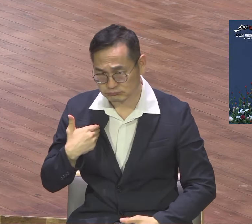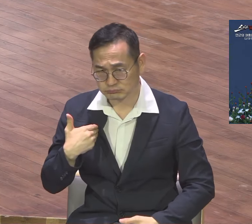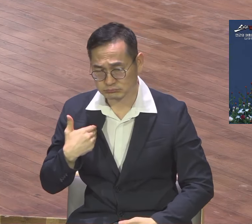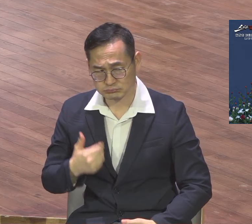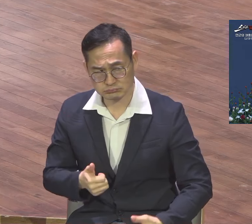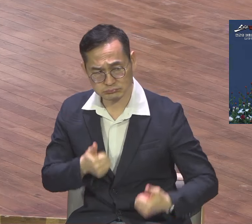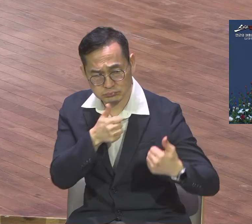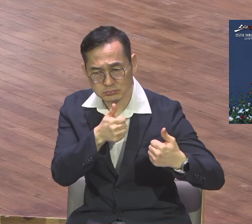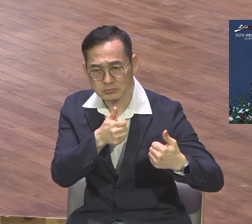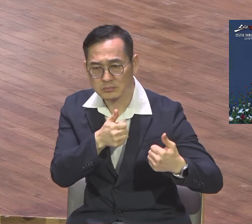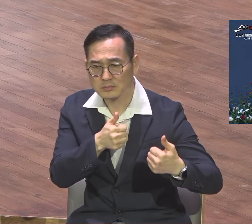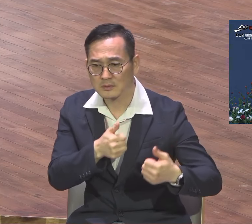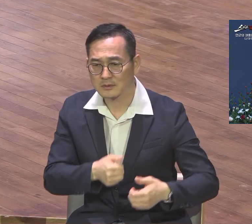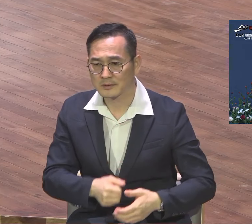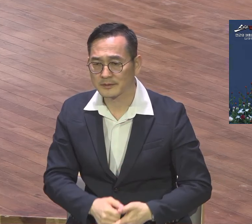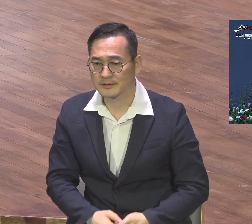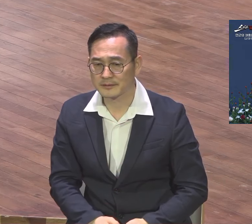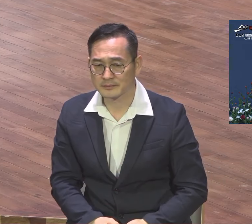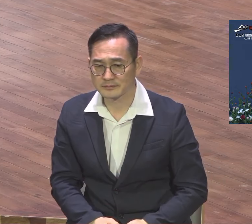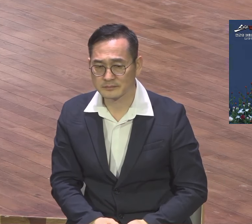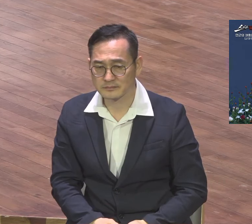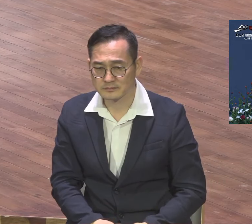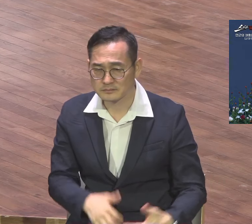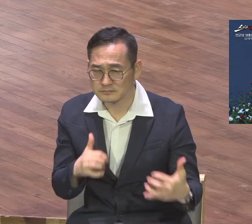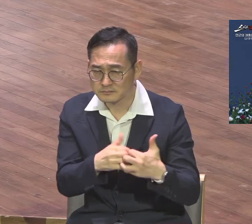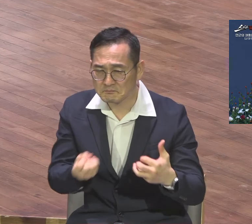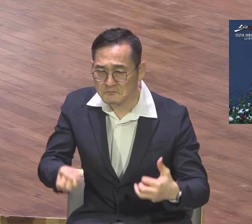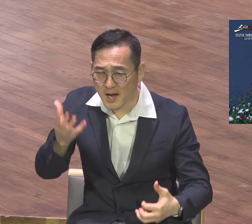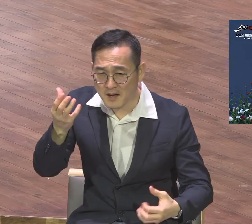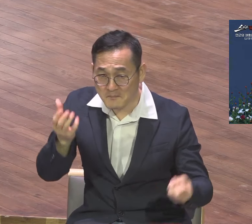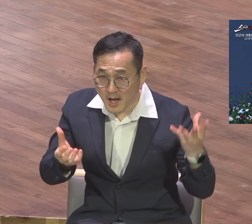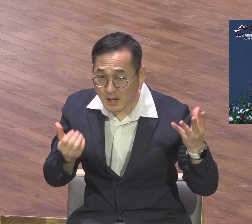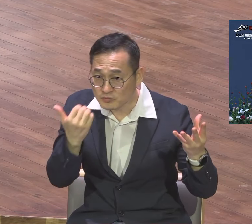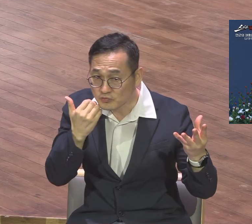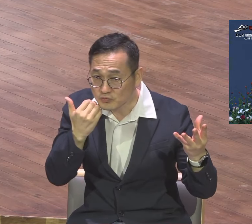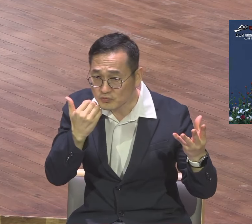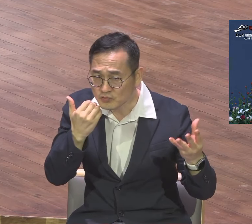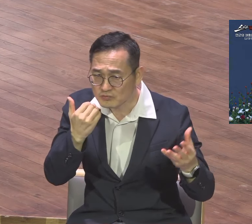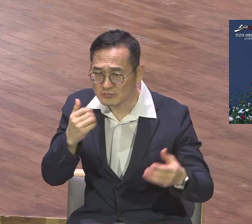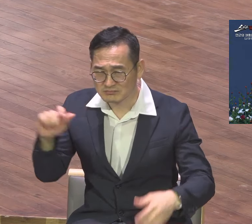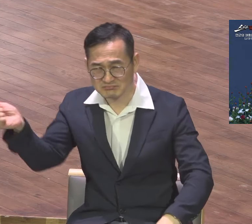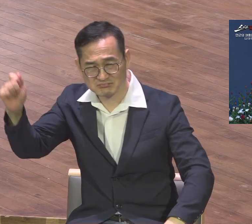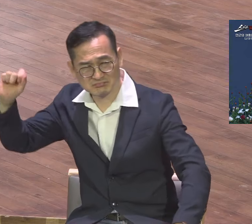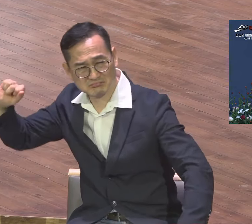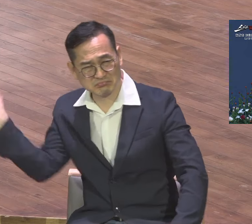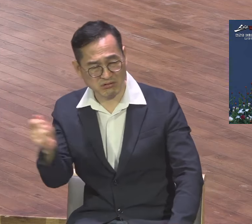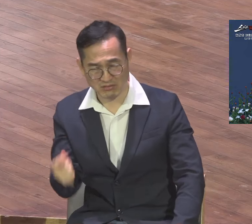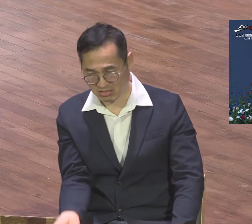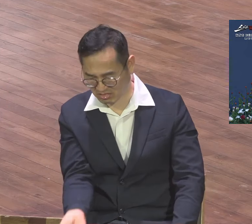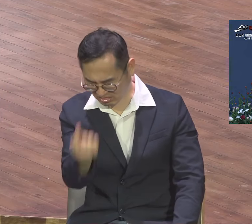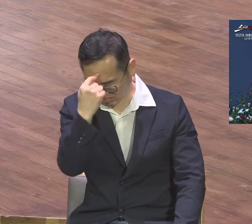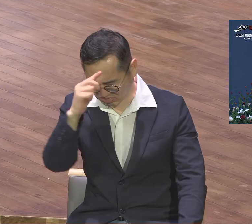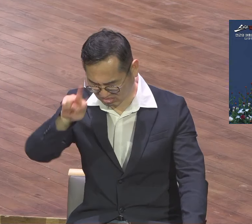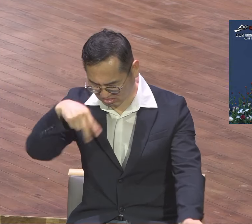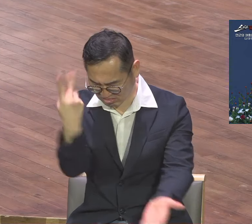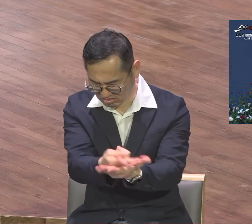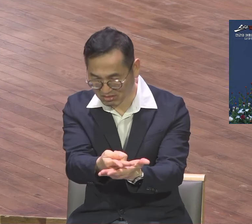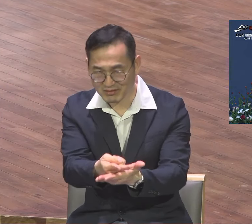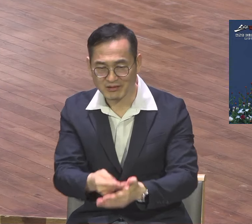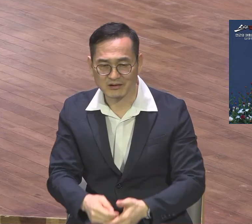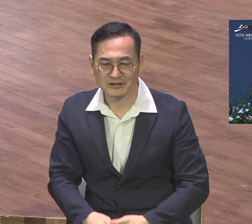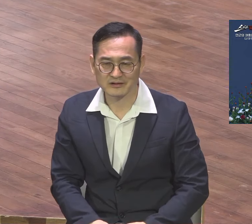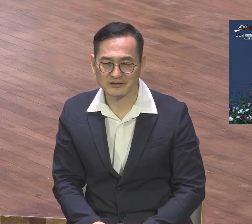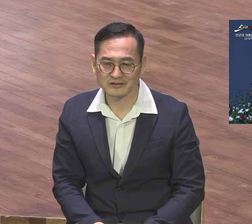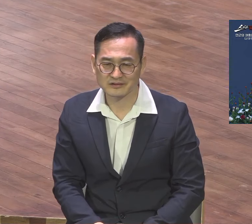이 고백을 하니까 뭐 결과는 말할 것도 없지요. 완성이지요. 물맷돌 하나 한